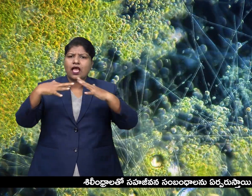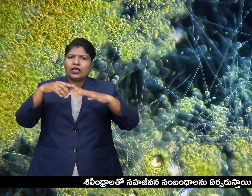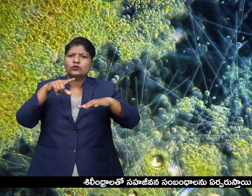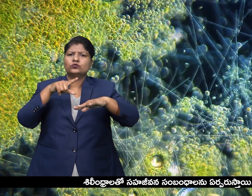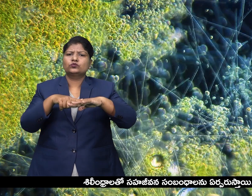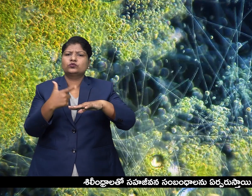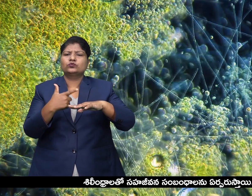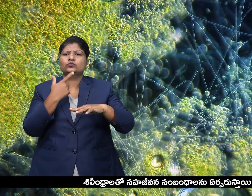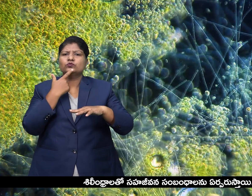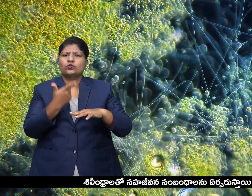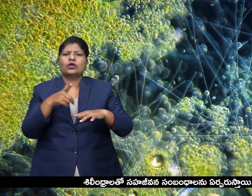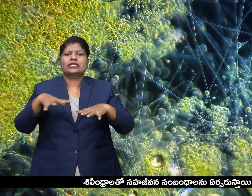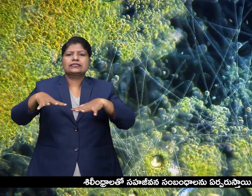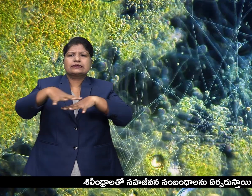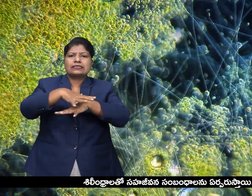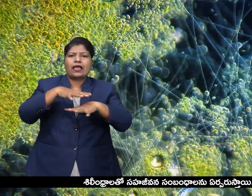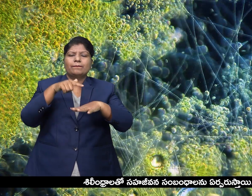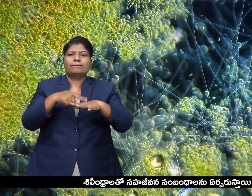ఏర్పరుస్తాయి.